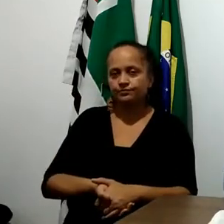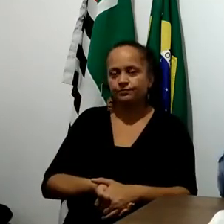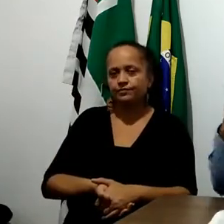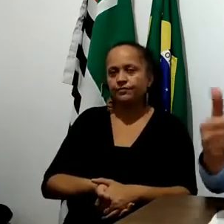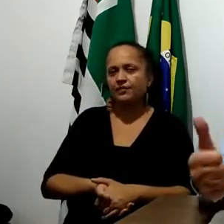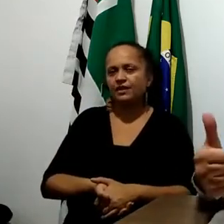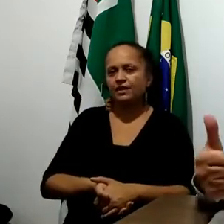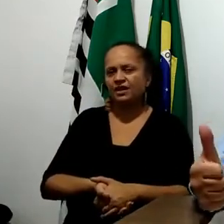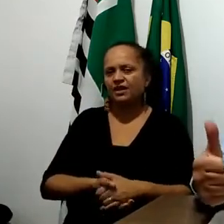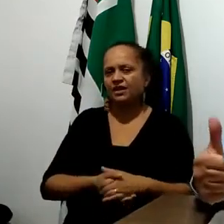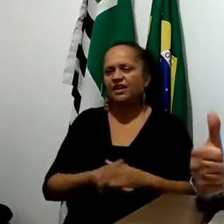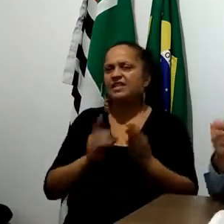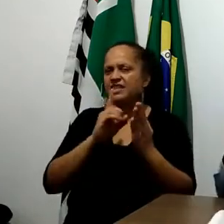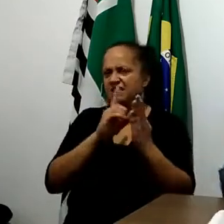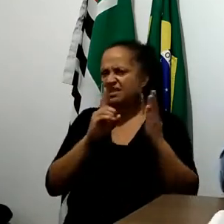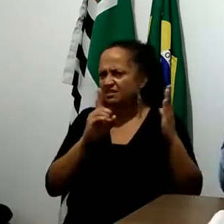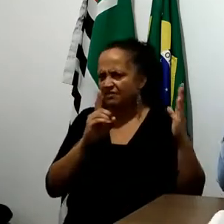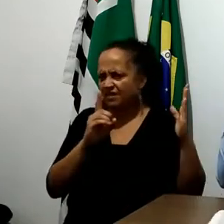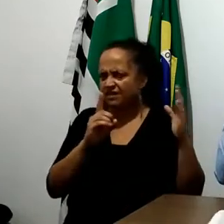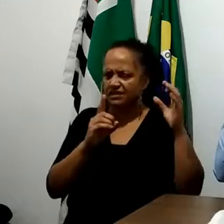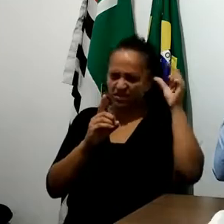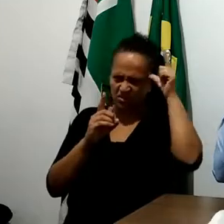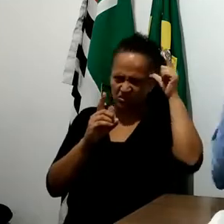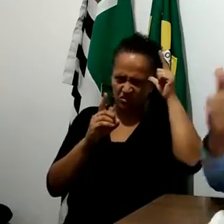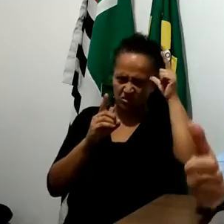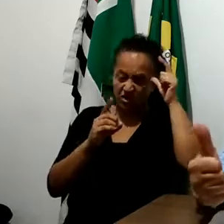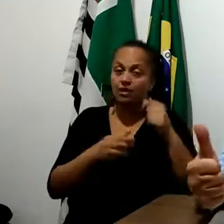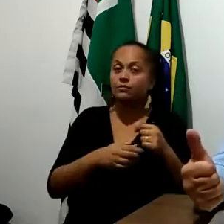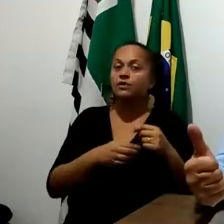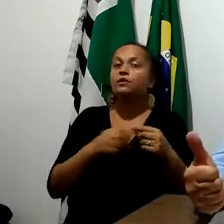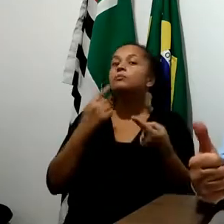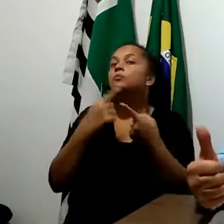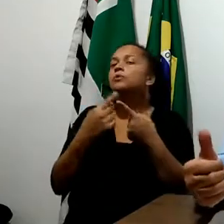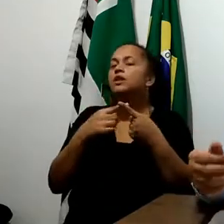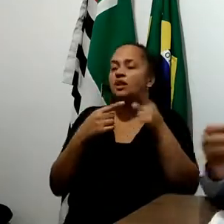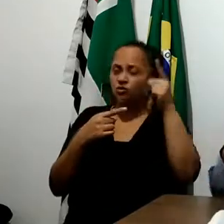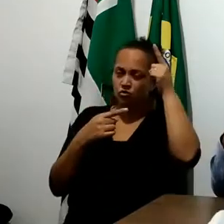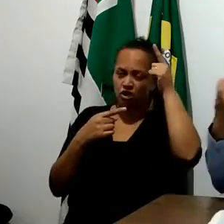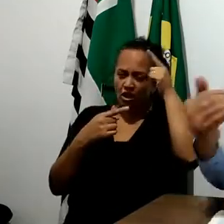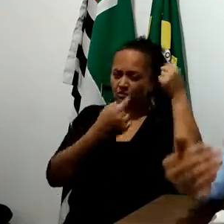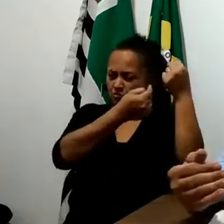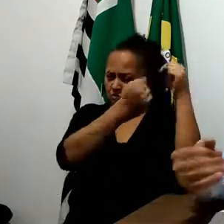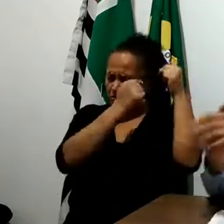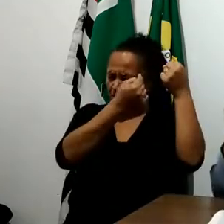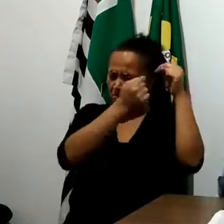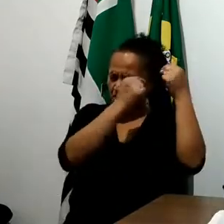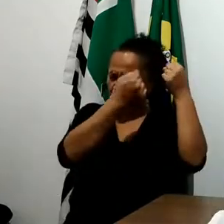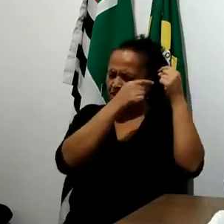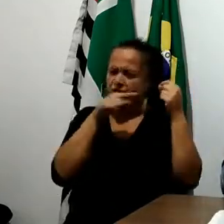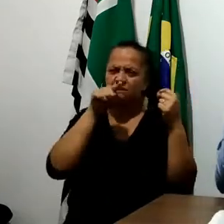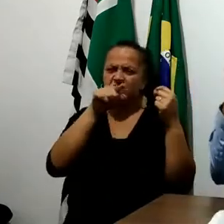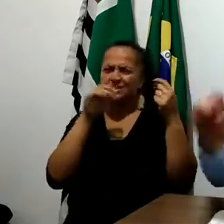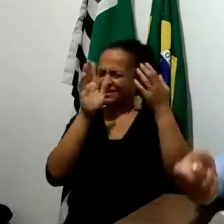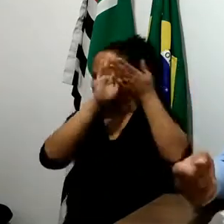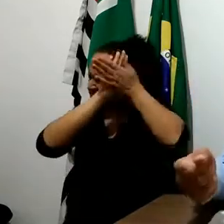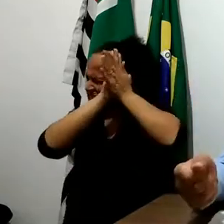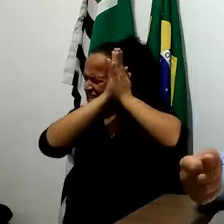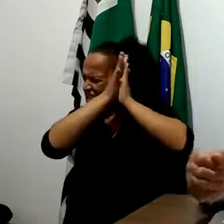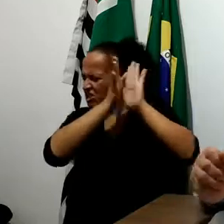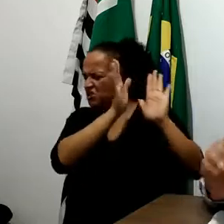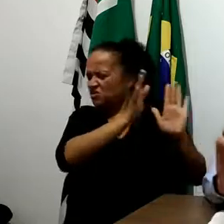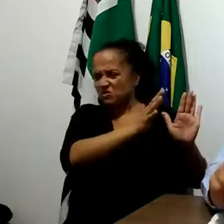às maquinações dele, é resistir os pensamentos que ele vai lançar, às sofismas, é resistir os